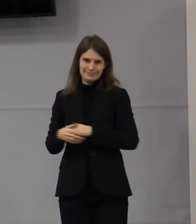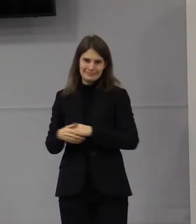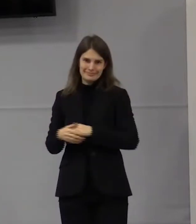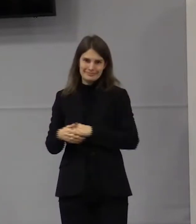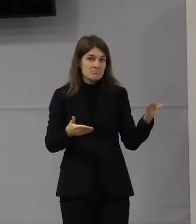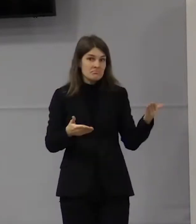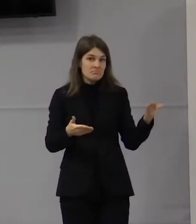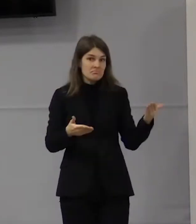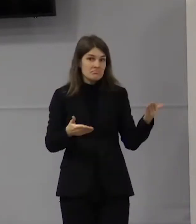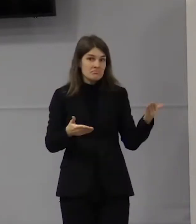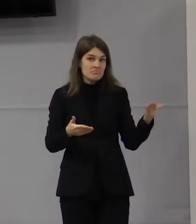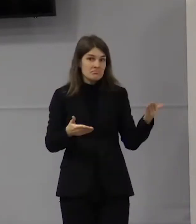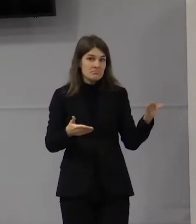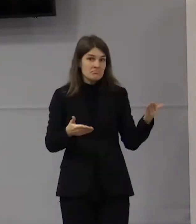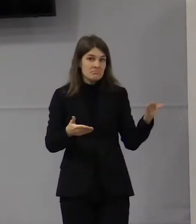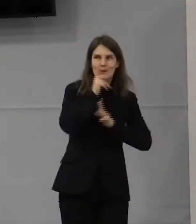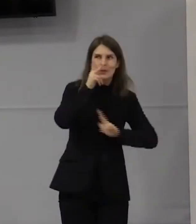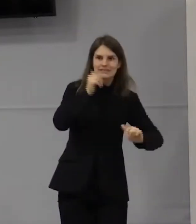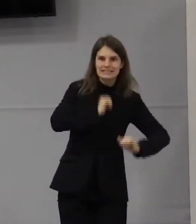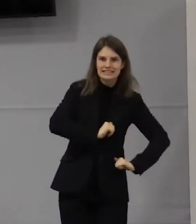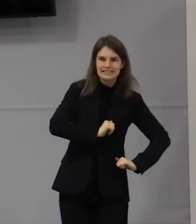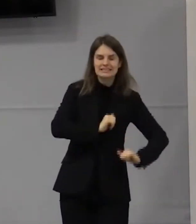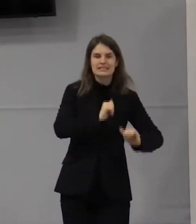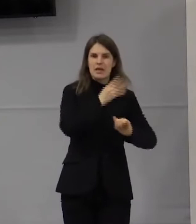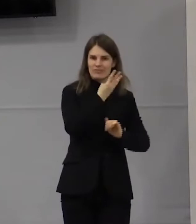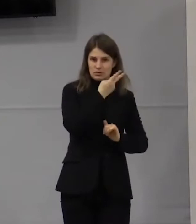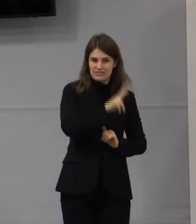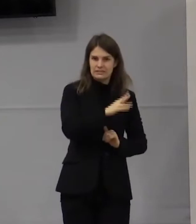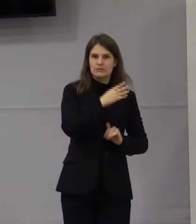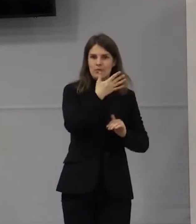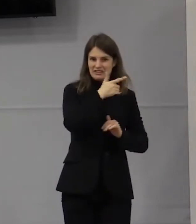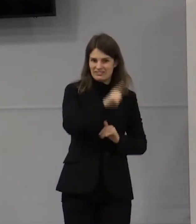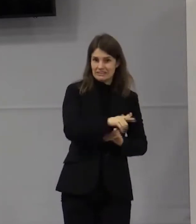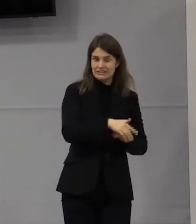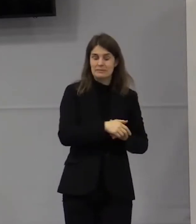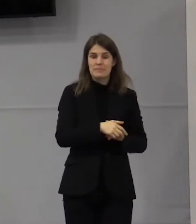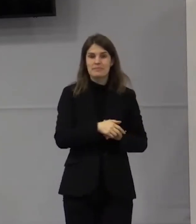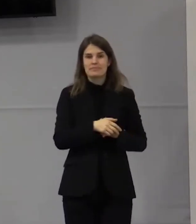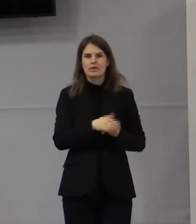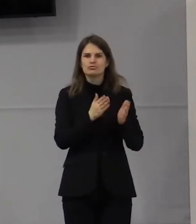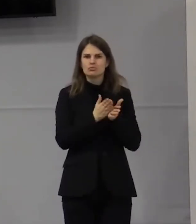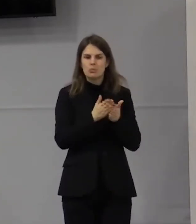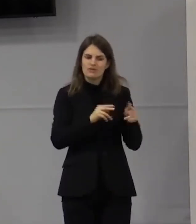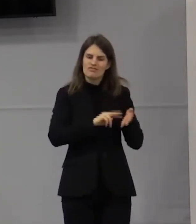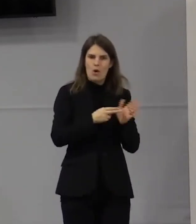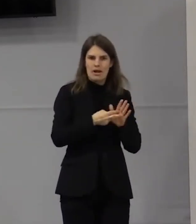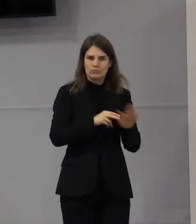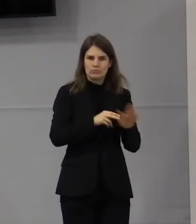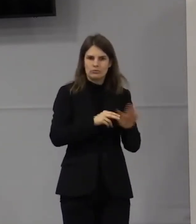von Fernsehgottesdiensten am Heiligabend und auch am ersten Weihnachtstag, die jetzt vorbereitet werden